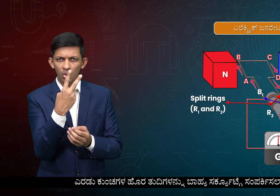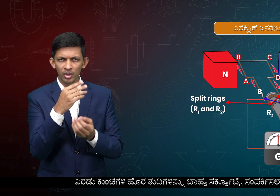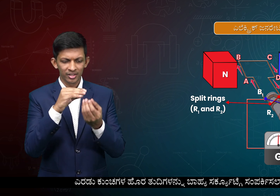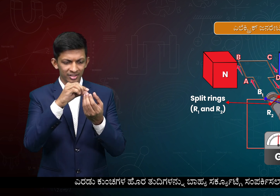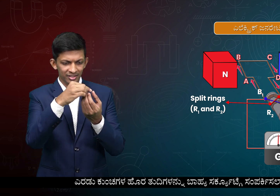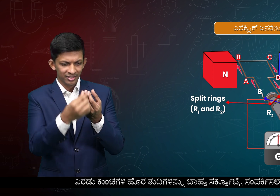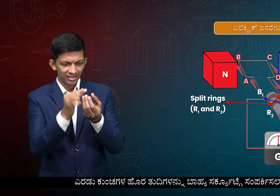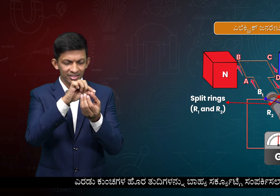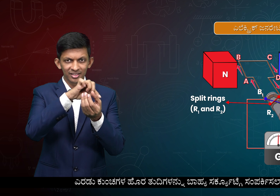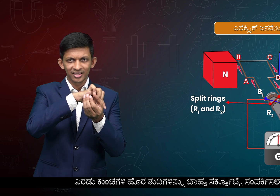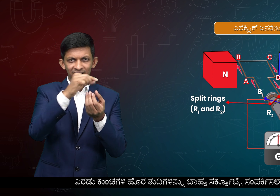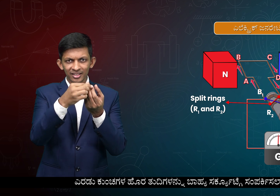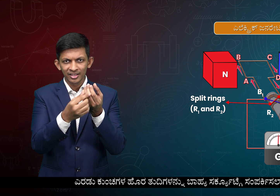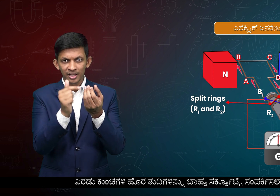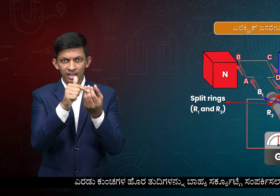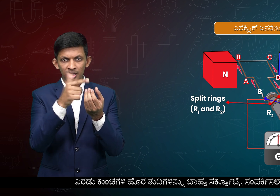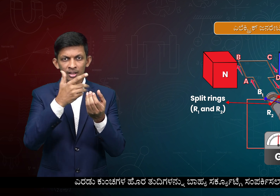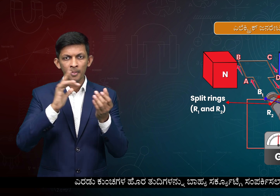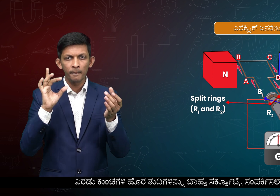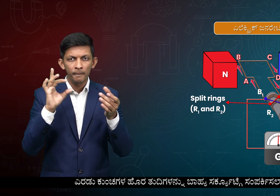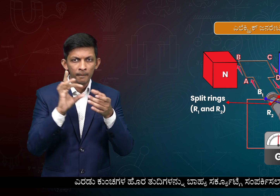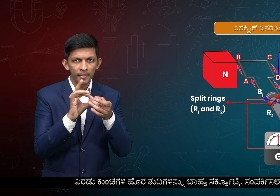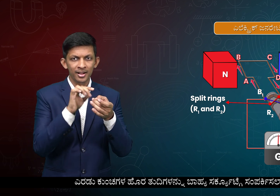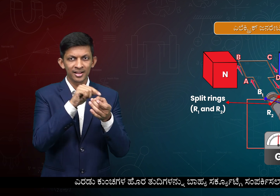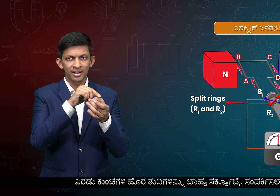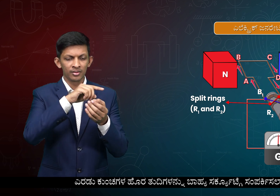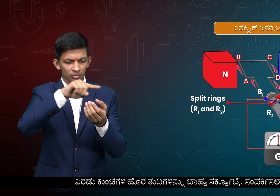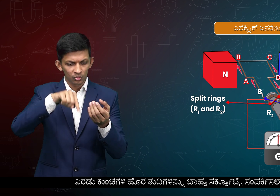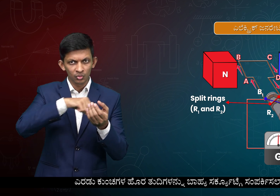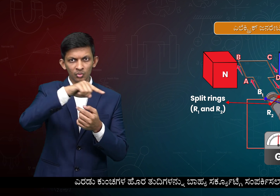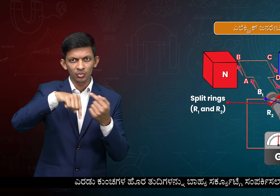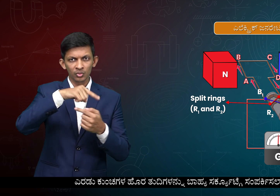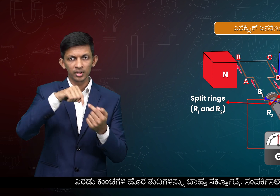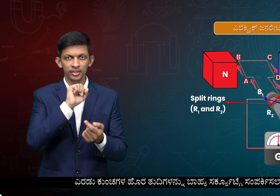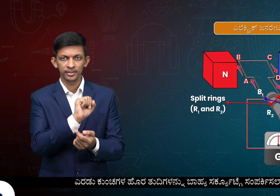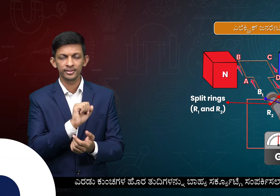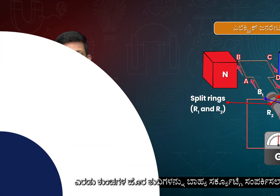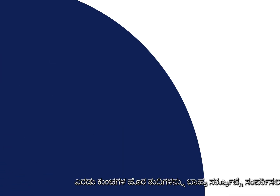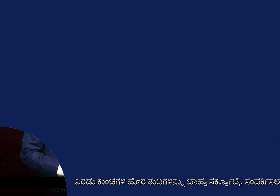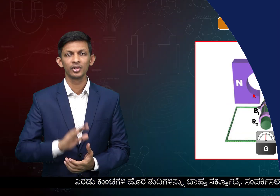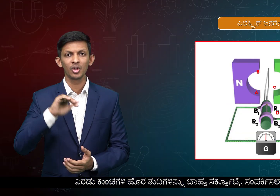ಕುಂಚಗಳ ಹೊರ ತುದಿಗಳನ್ನು ಬಾಹ್ಯ ಸರ್ಕ್ಯೂಟ್ಗೆ ಸಂಪರ್ಕಿಸಲಾಗಿದೆ.